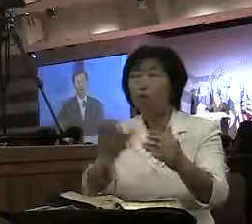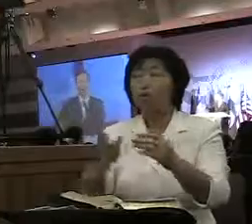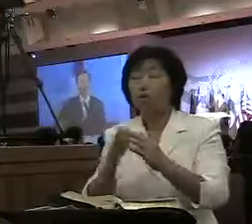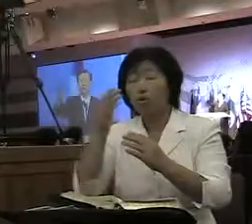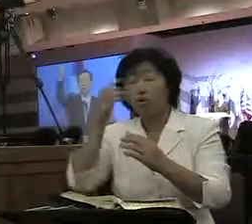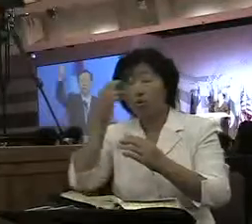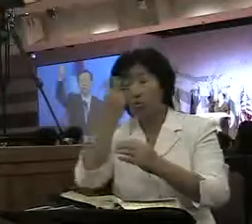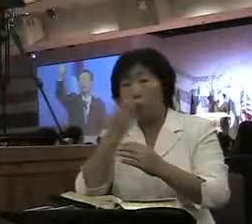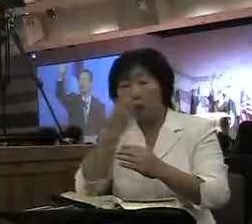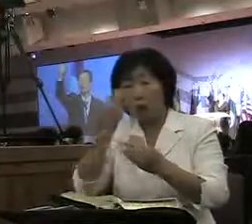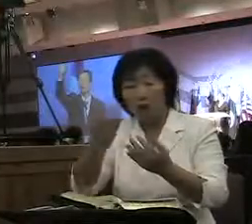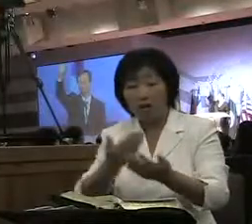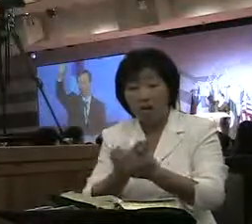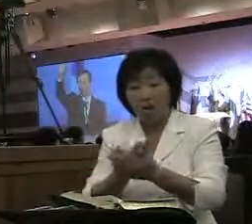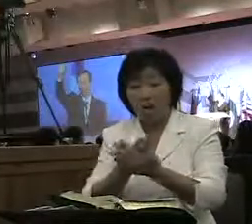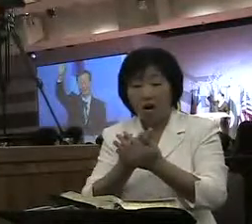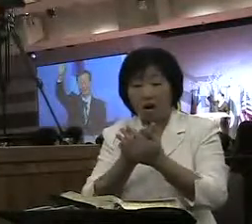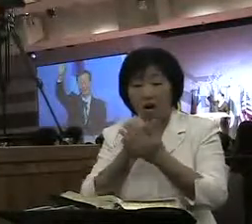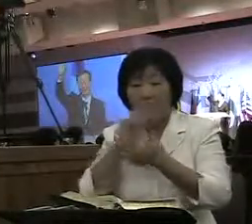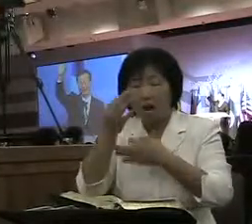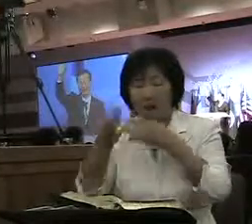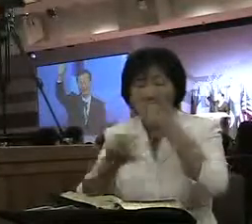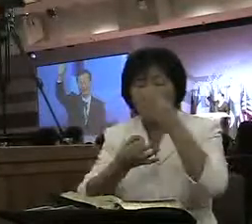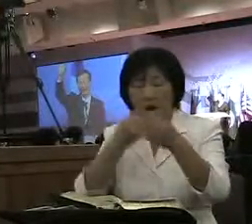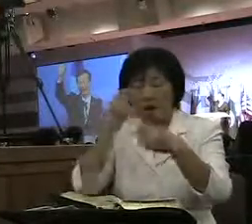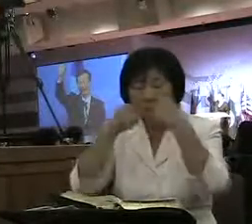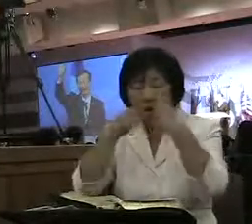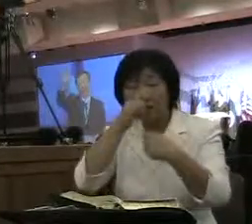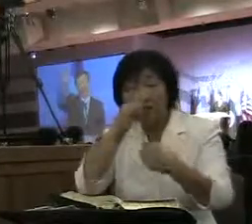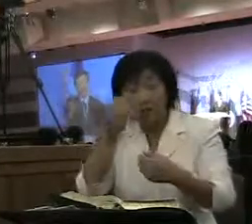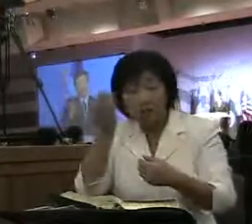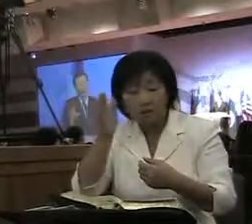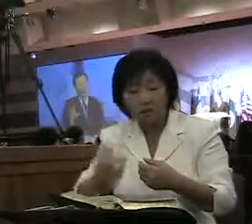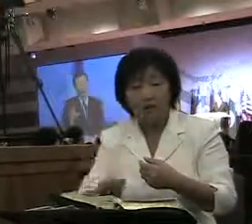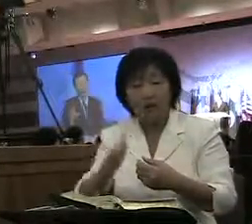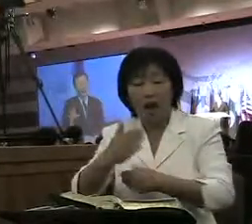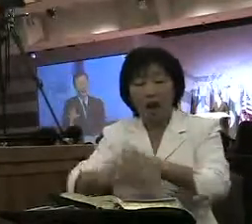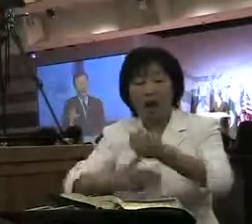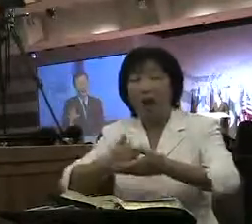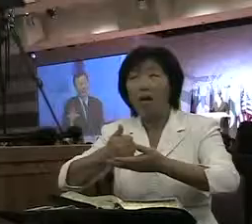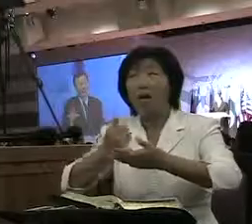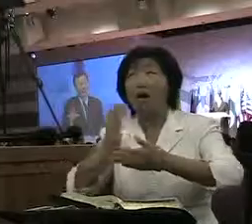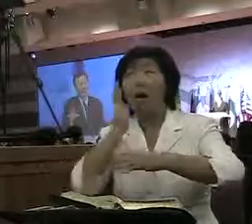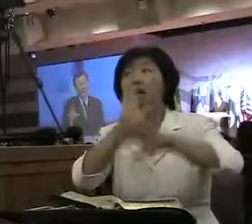있는데 하나님께서는 하늘의 영광을 보여주십니다. 여러분, 이게 뭡니까?